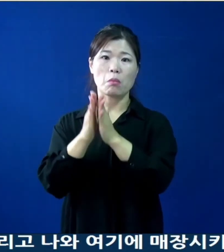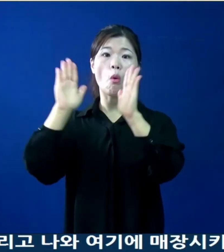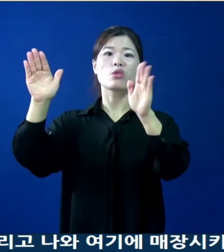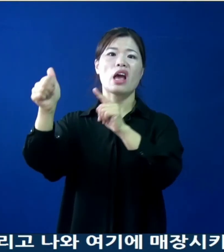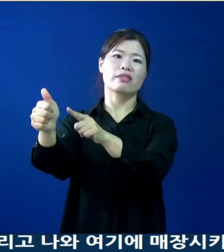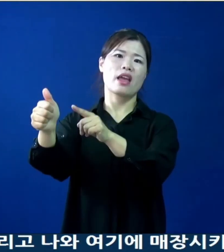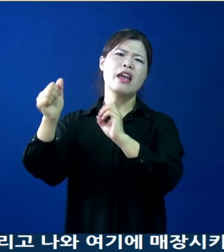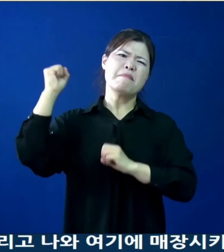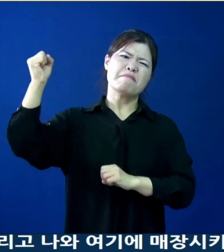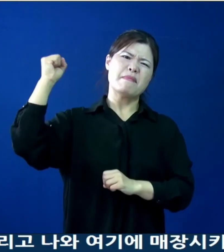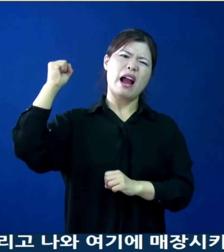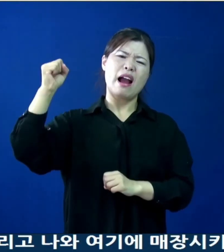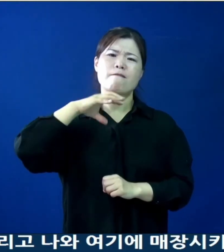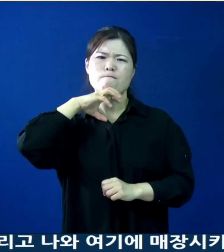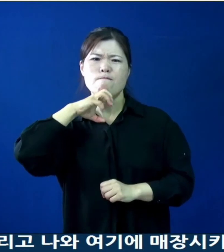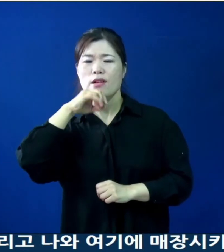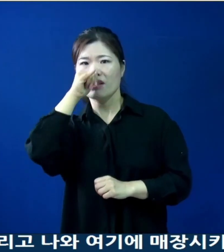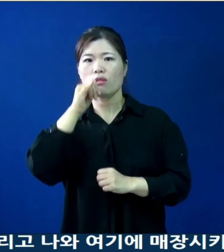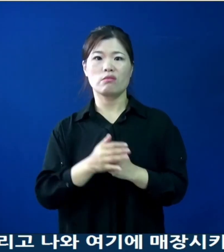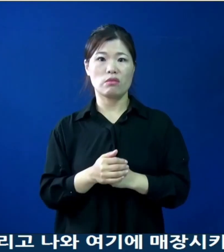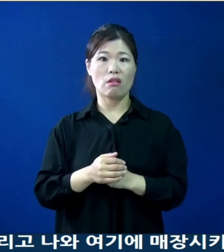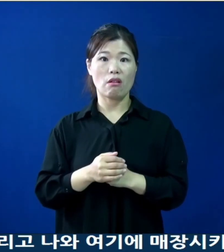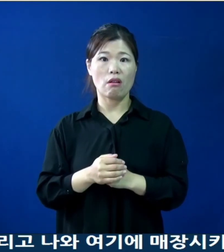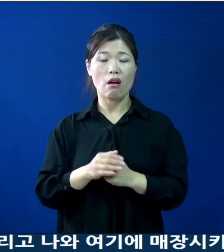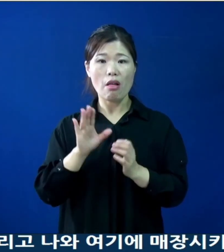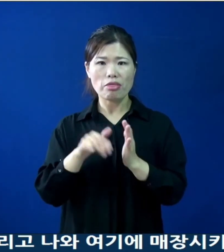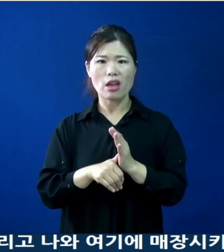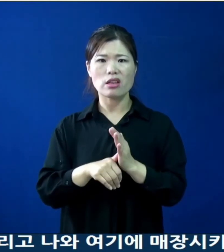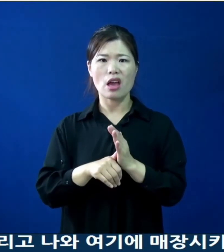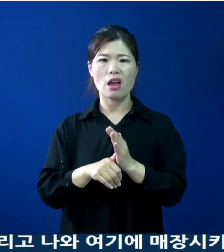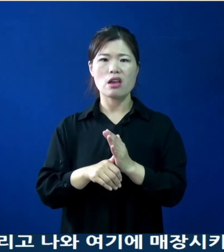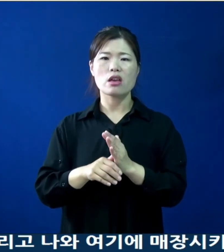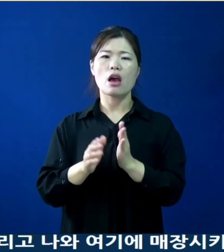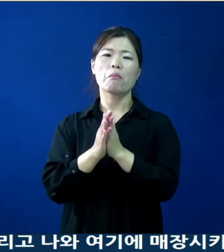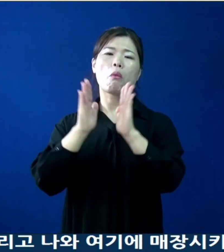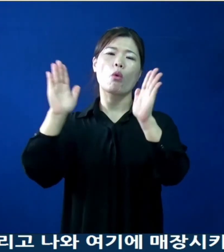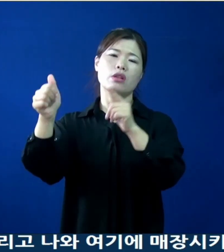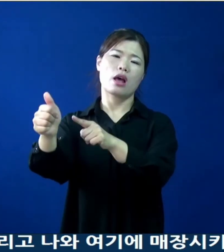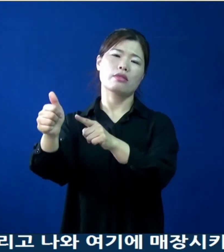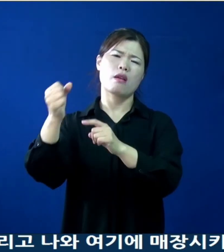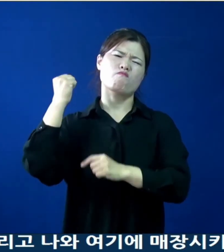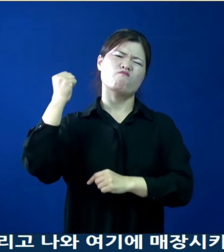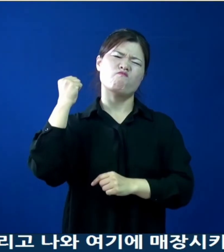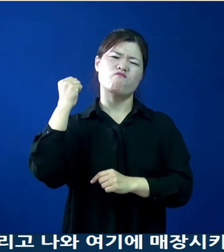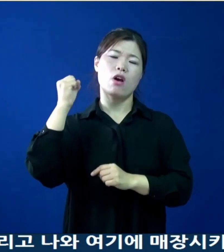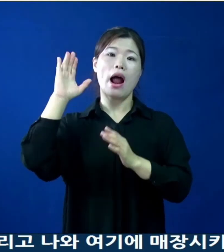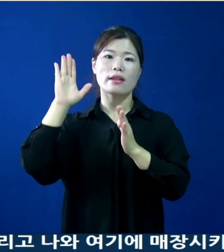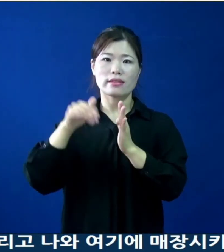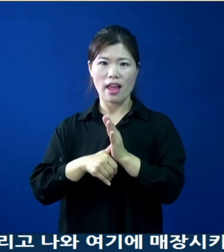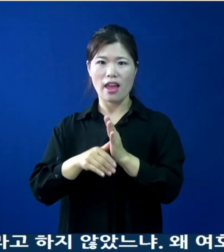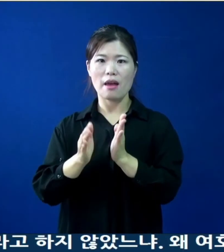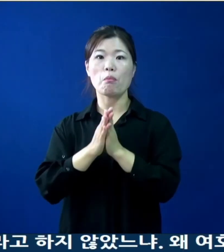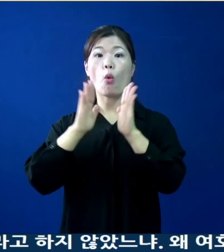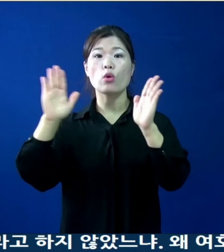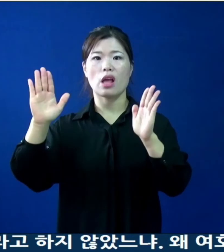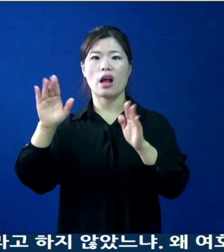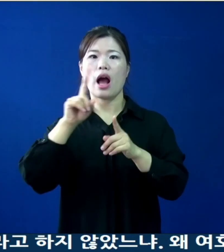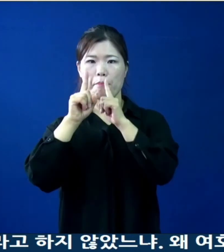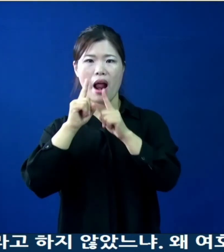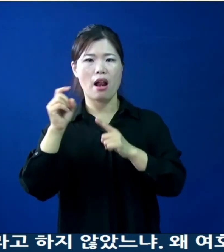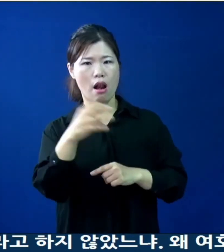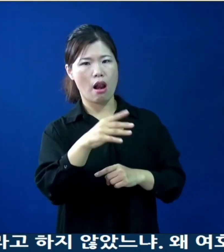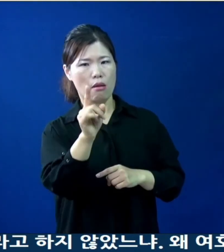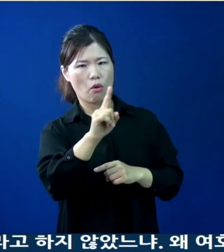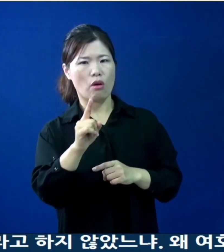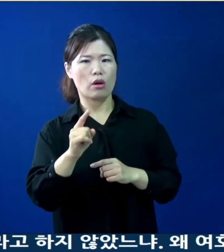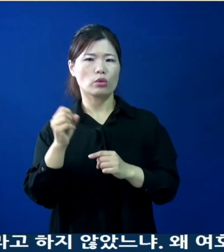아마 벌떼처럼 일어나서 모세를 고발하는 그 순간에 모세가 한 얘기예요. 아론이 그